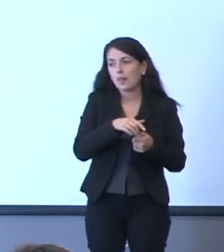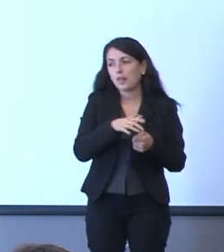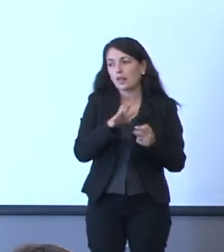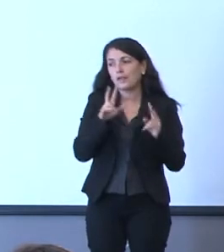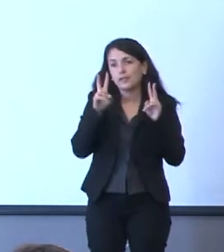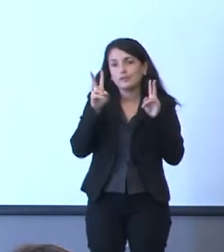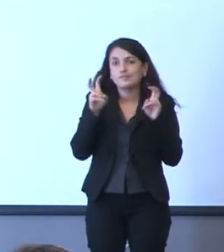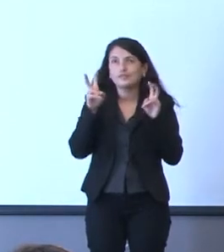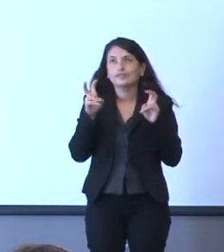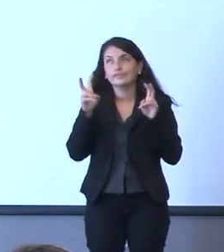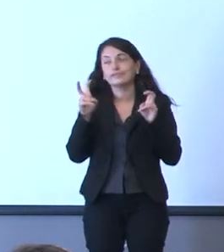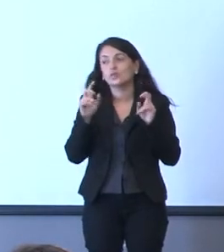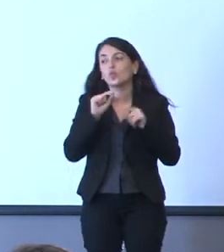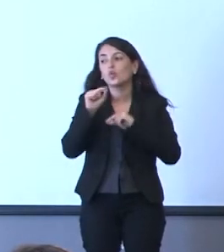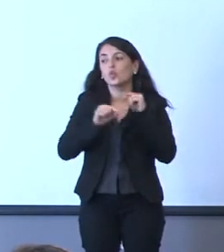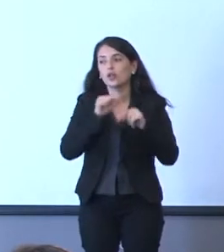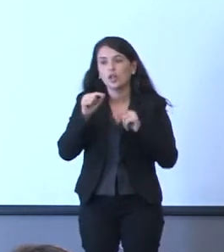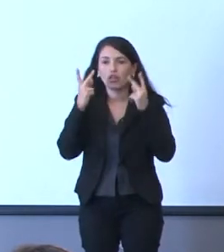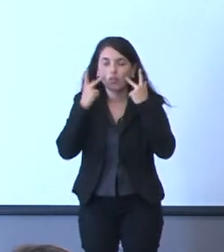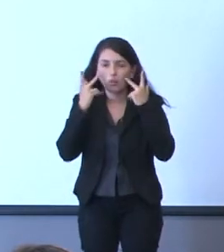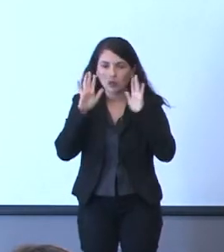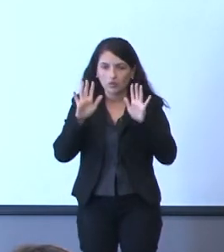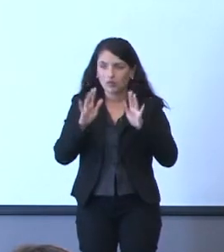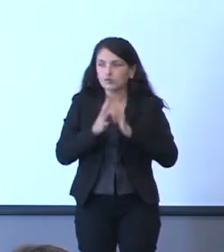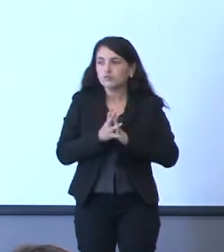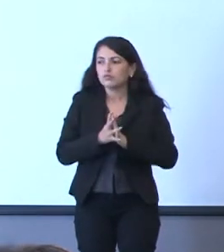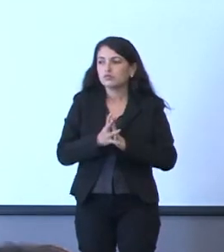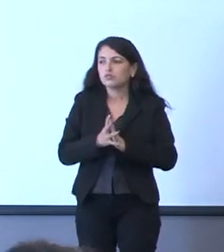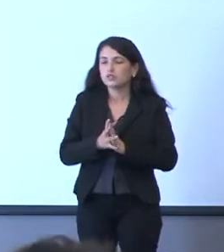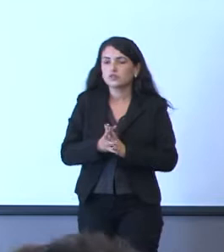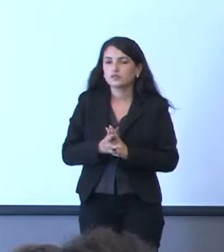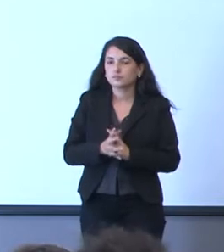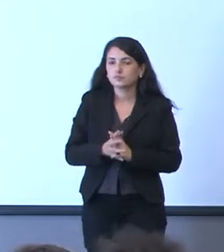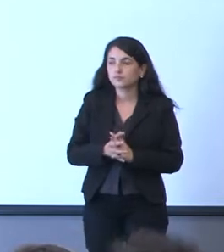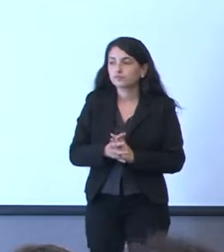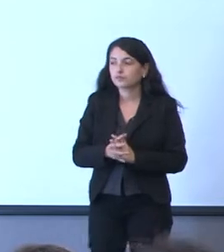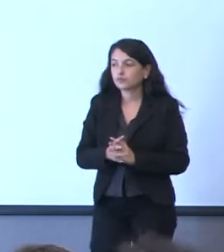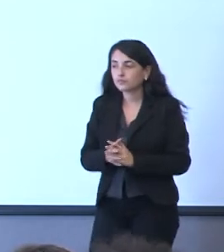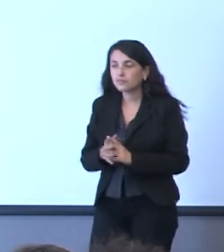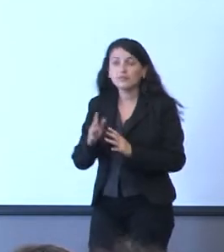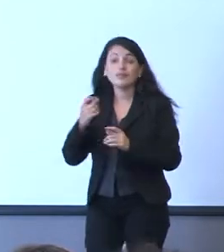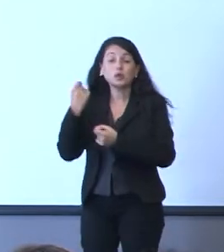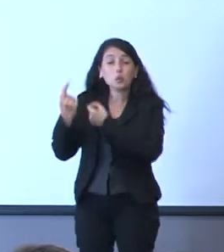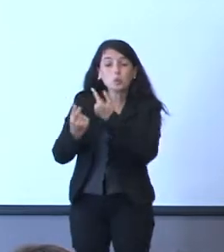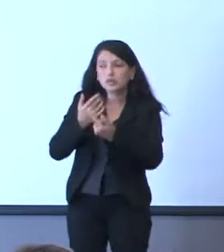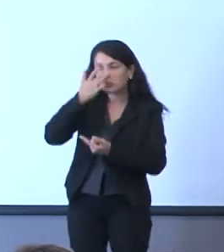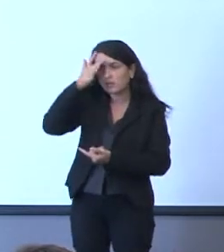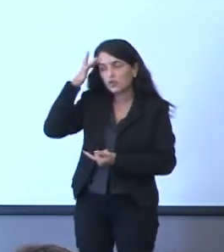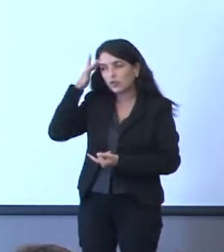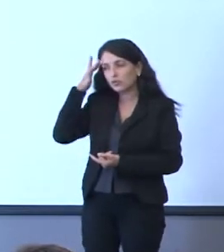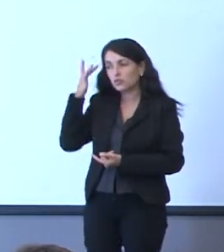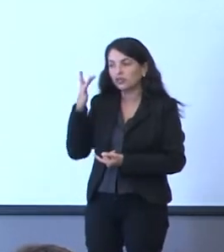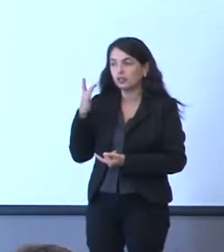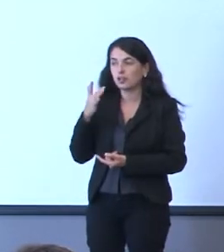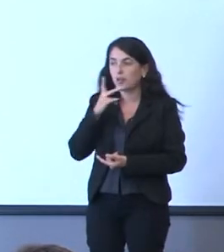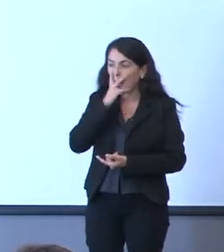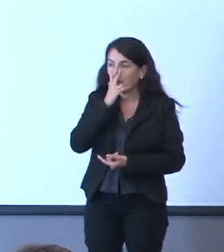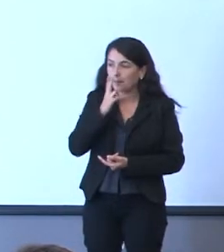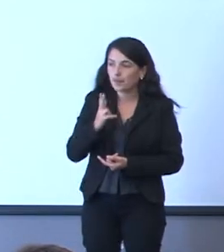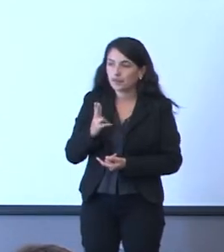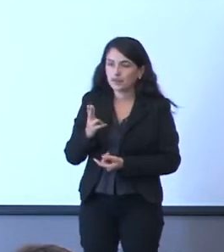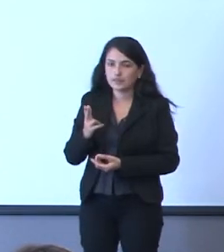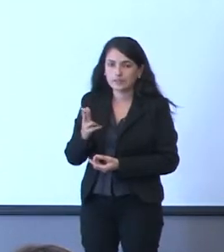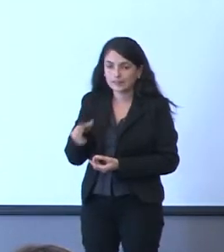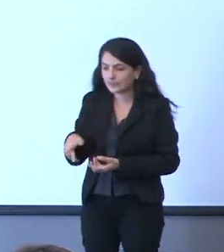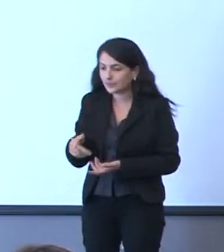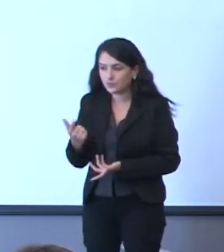o que a gente usa Certo. de normal. Mas, assim, alguns casos, a gente vê que ele